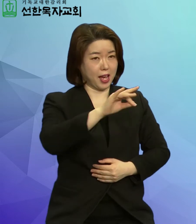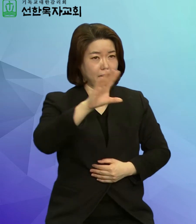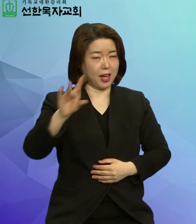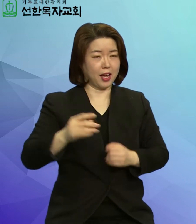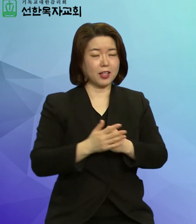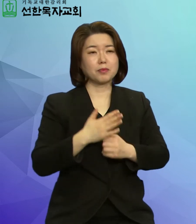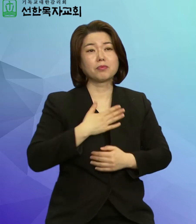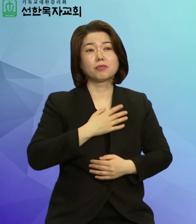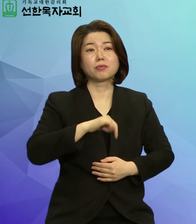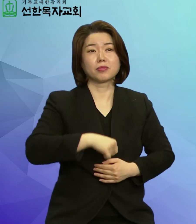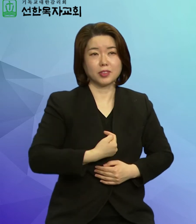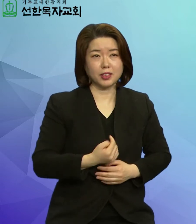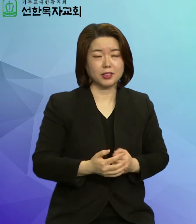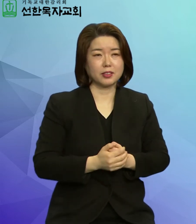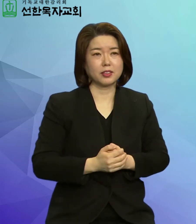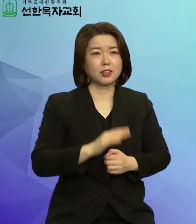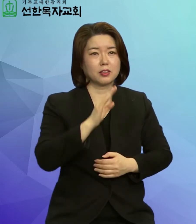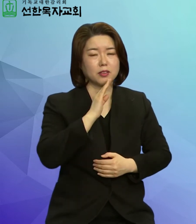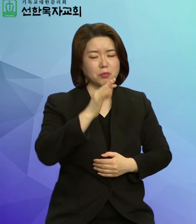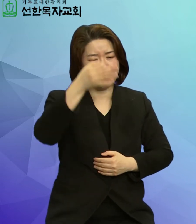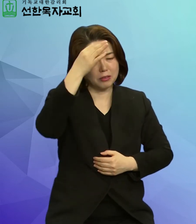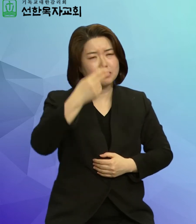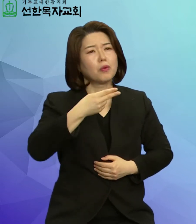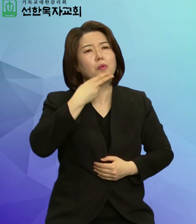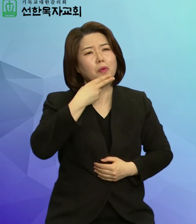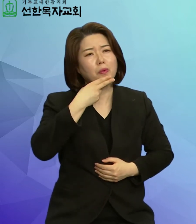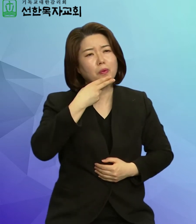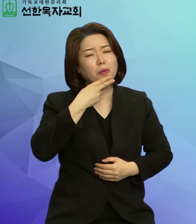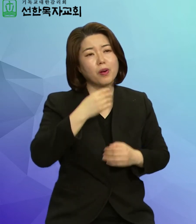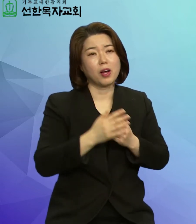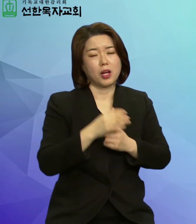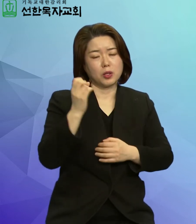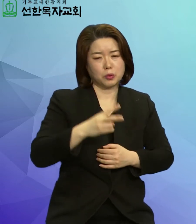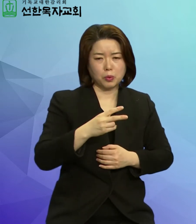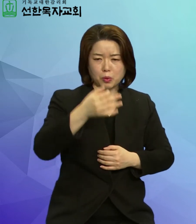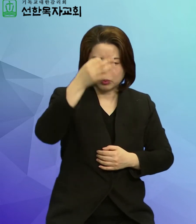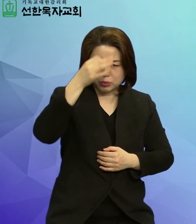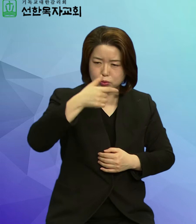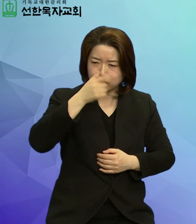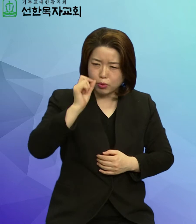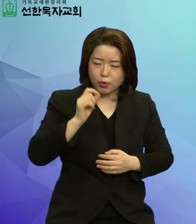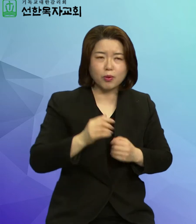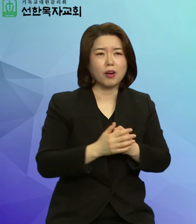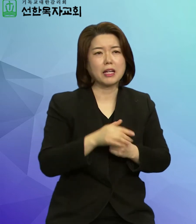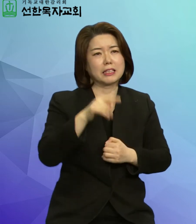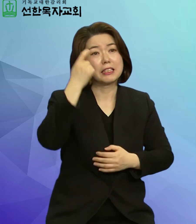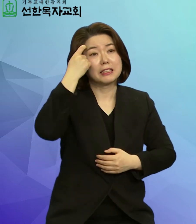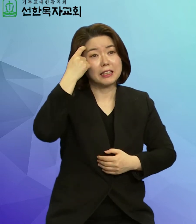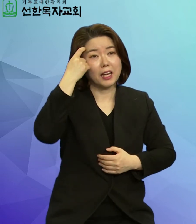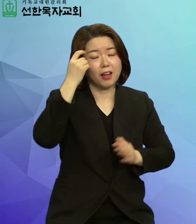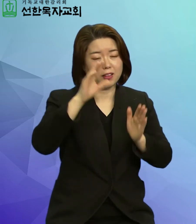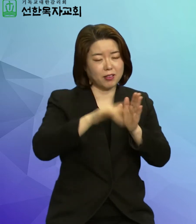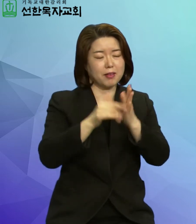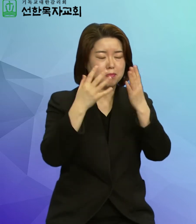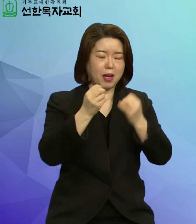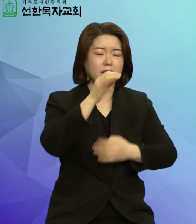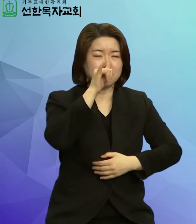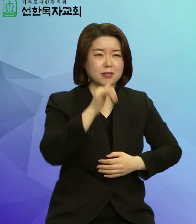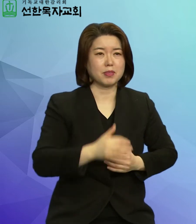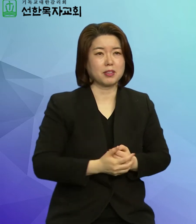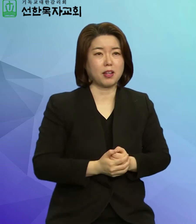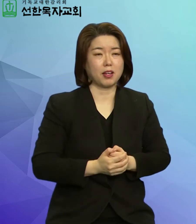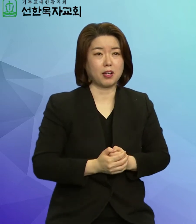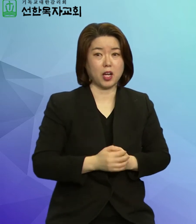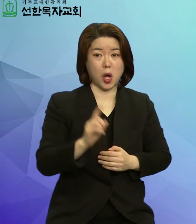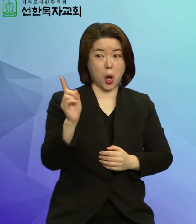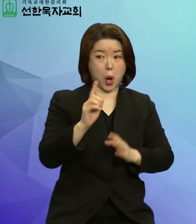저는 때때로 저 자신이 참 무능하다, 능력도 없다, 그런 생각할 때가